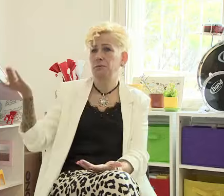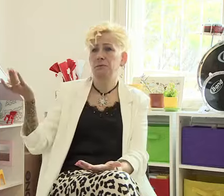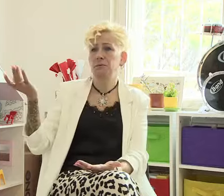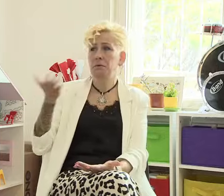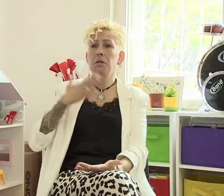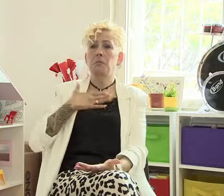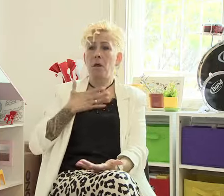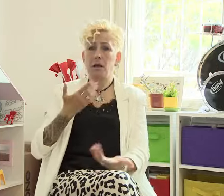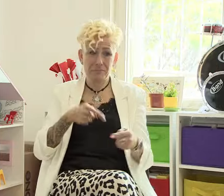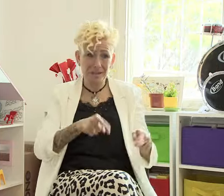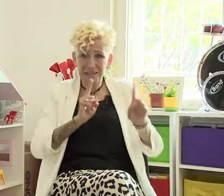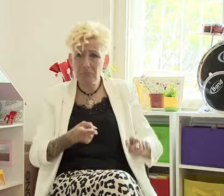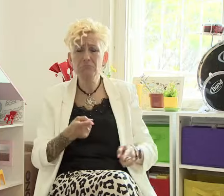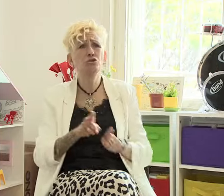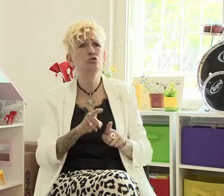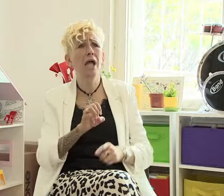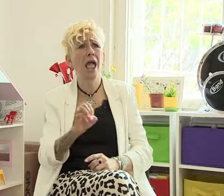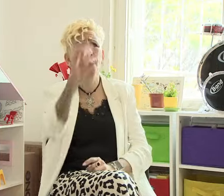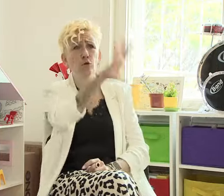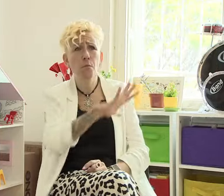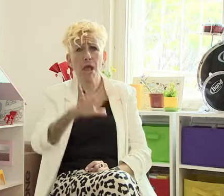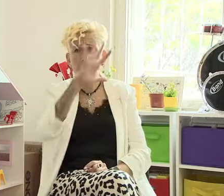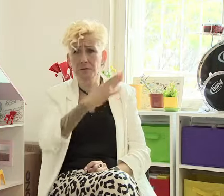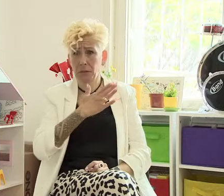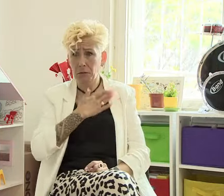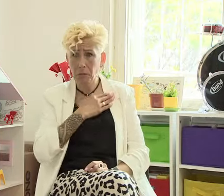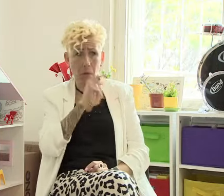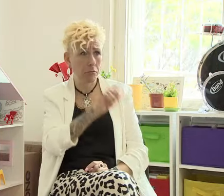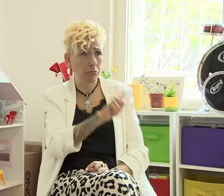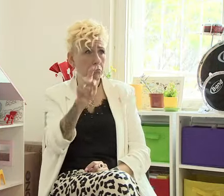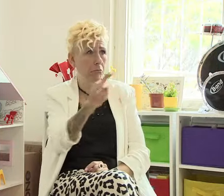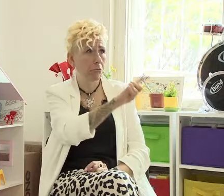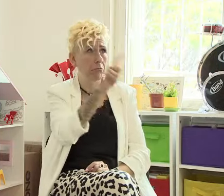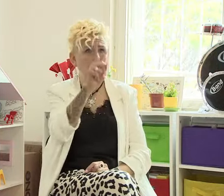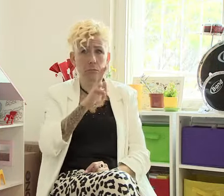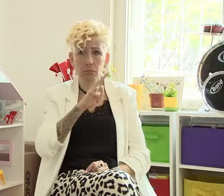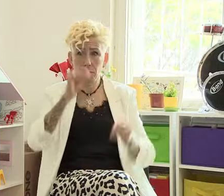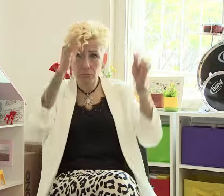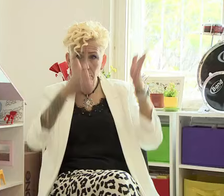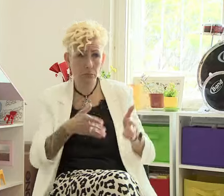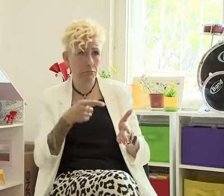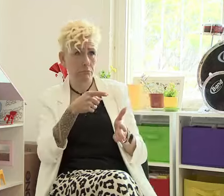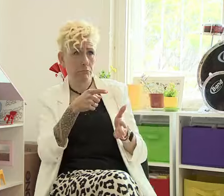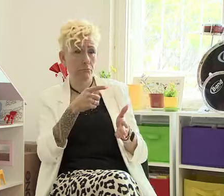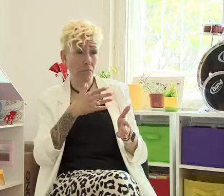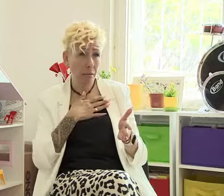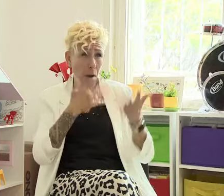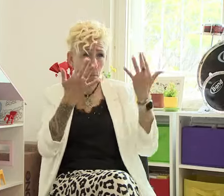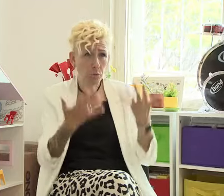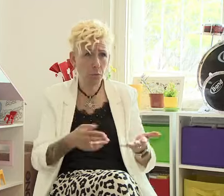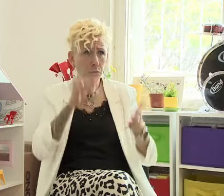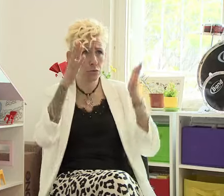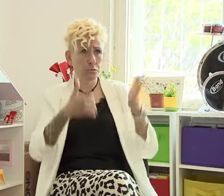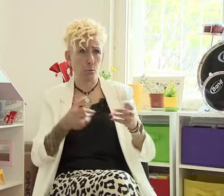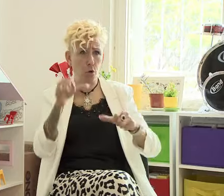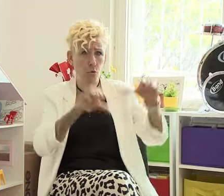В САЩ това се случва. В Европа също има профилиране при учителите. По математика,